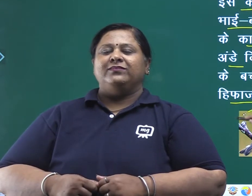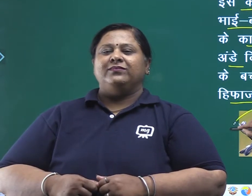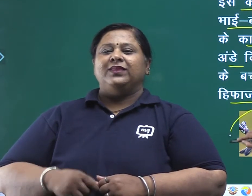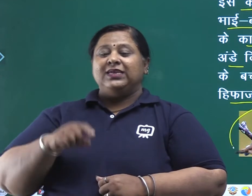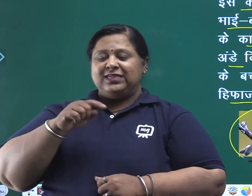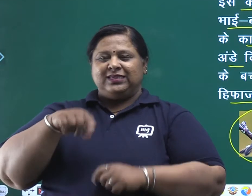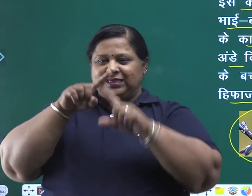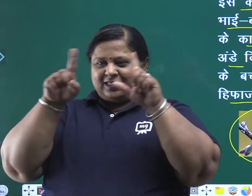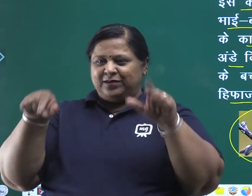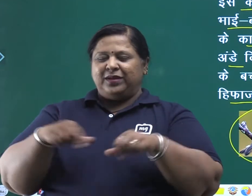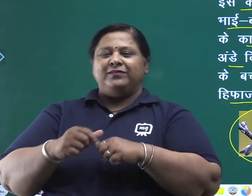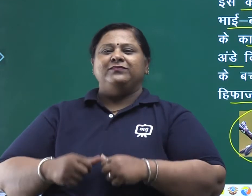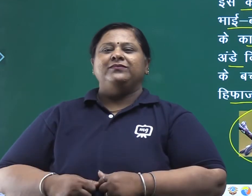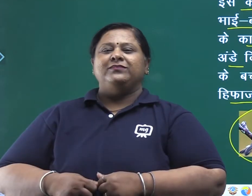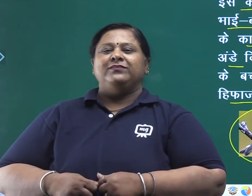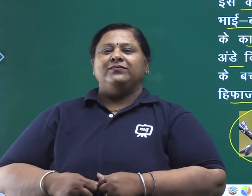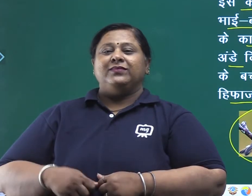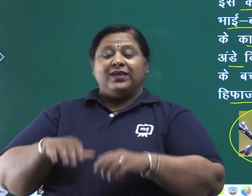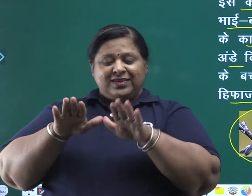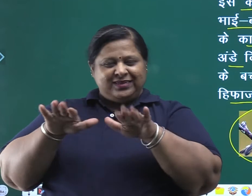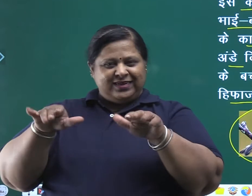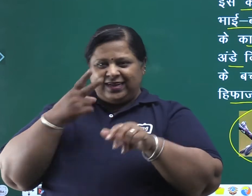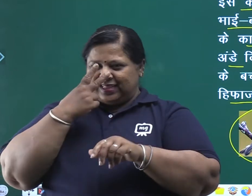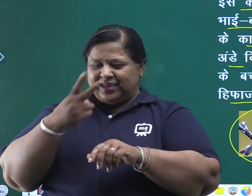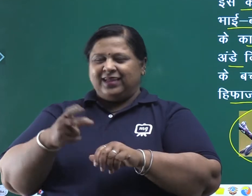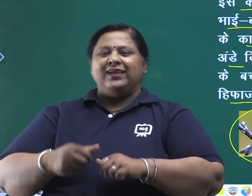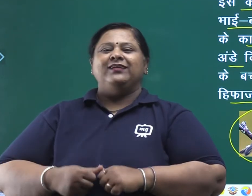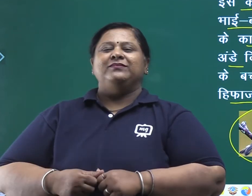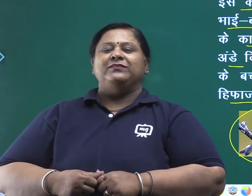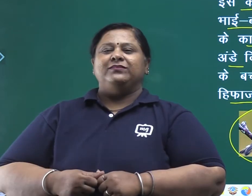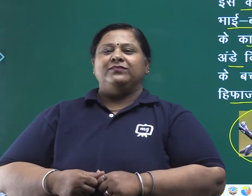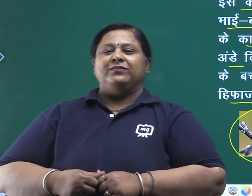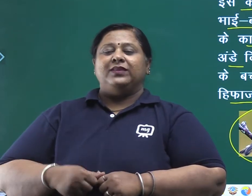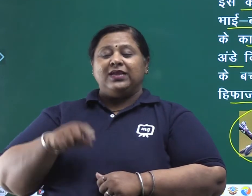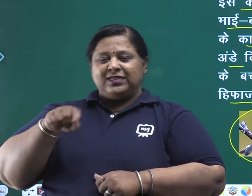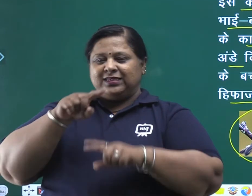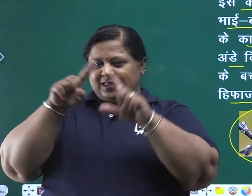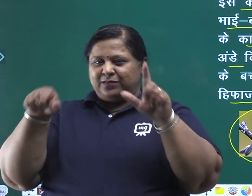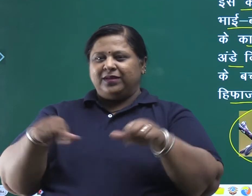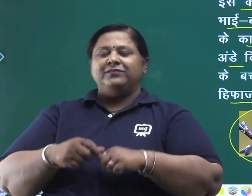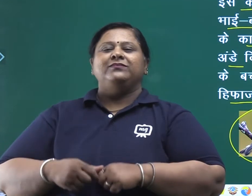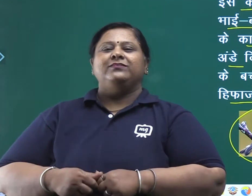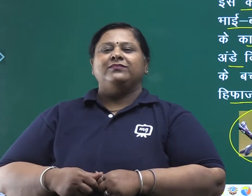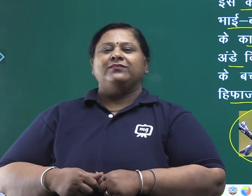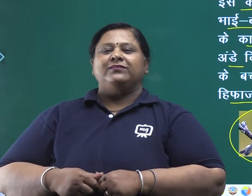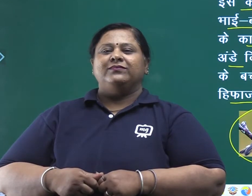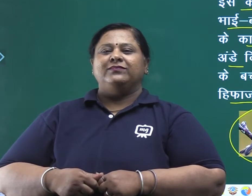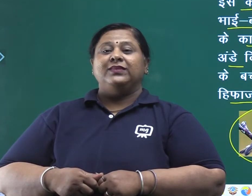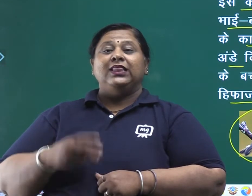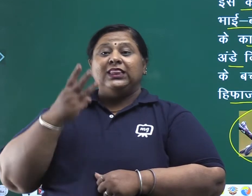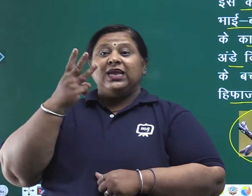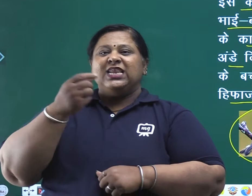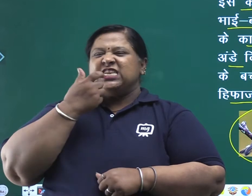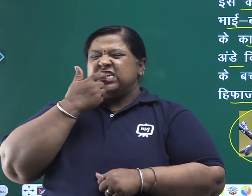इस चित्र में चिड़िया देख रहे हैं और इस चित्र में 3